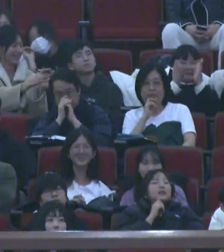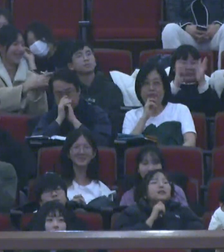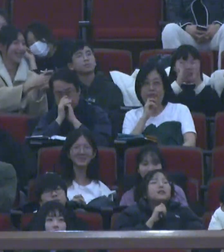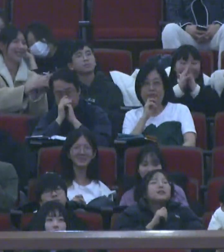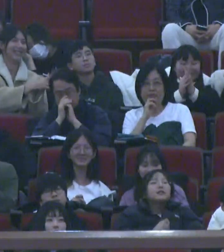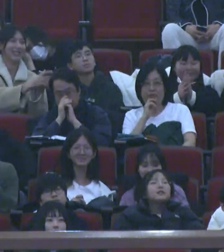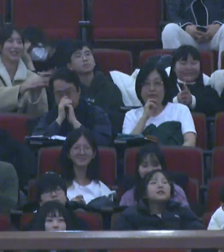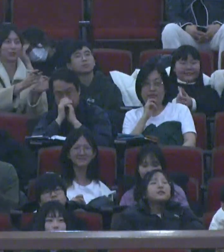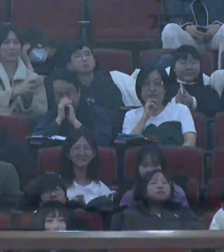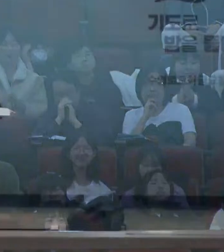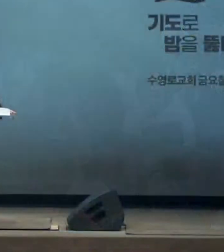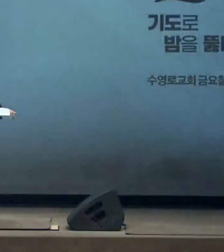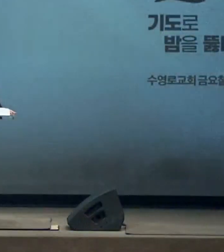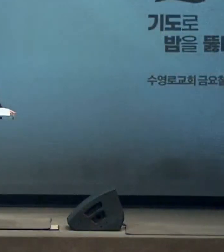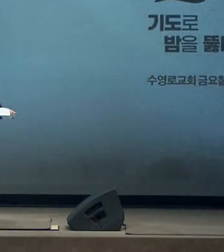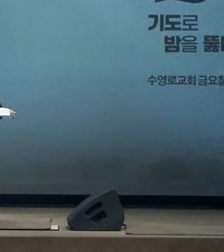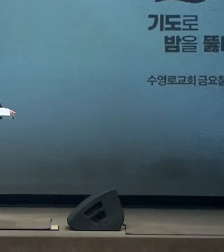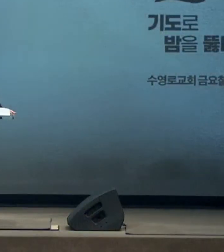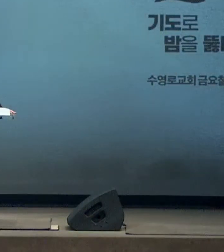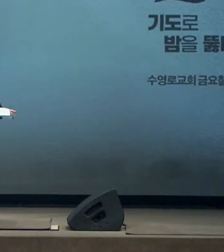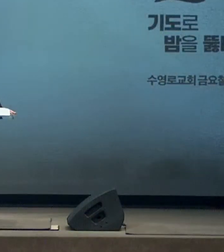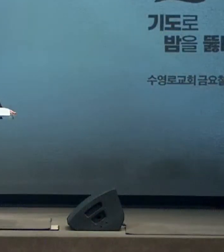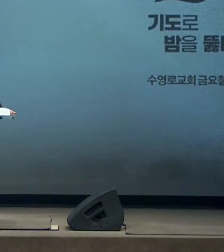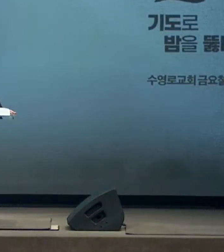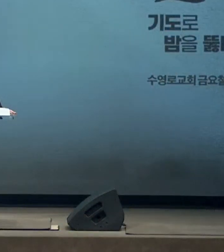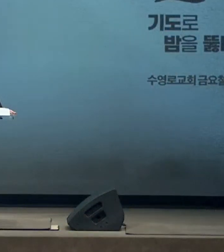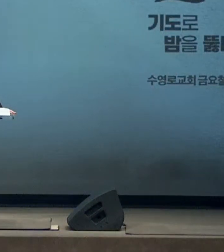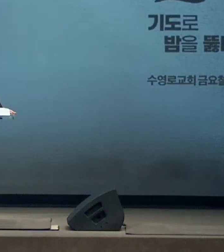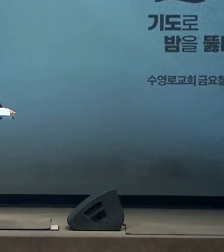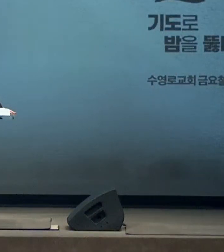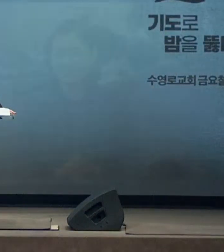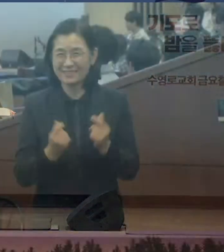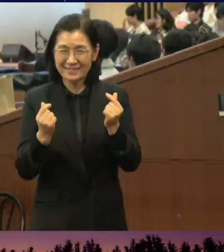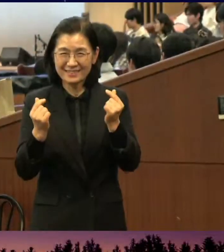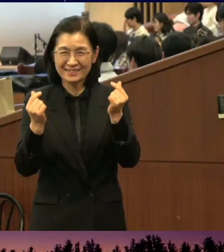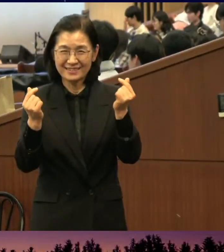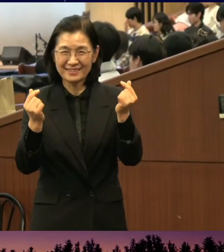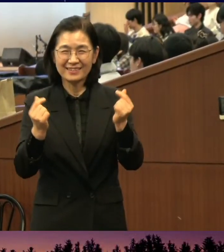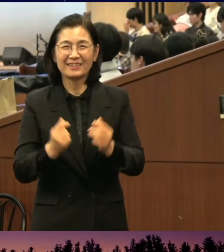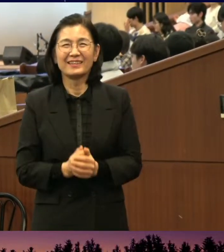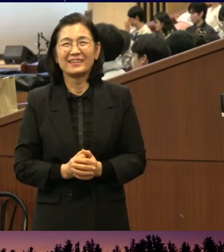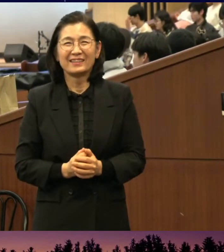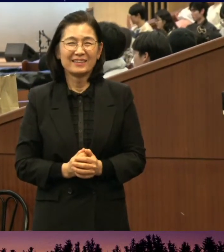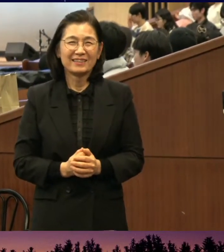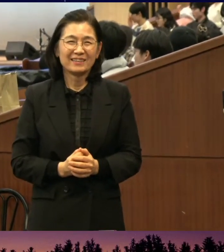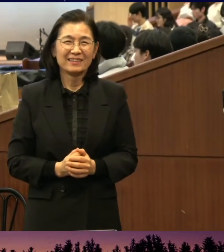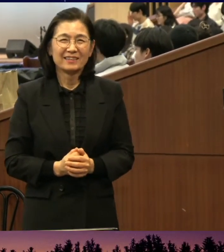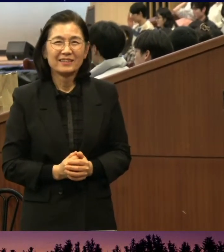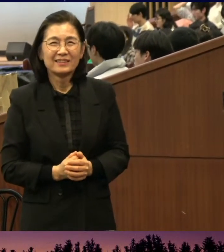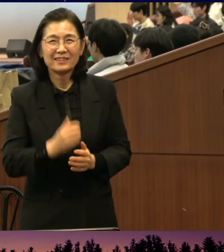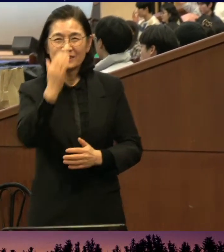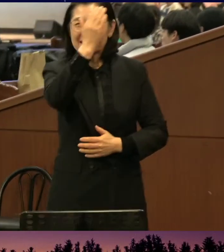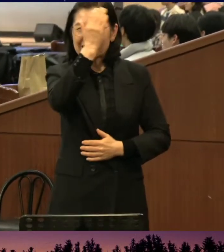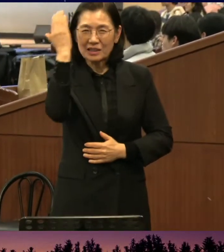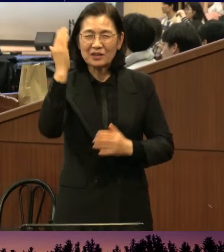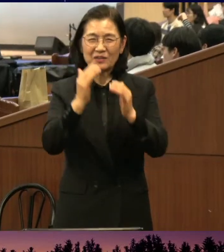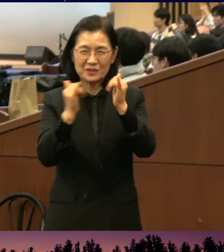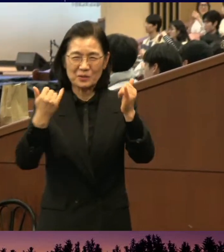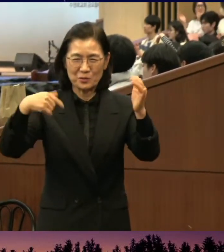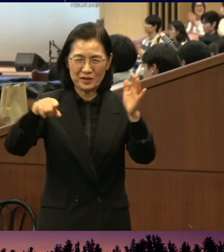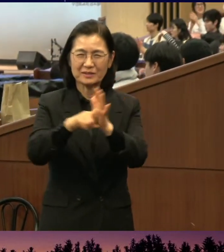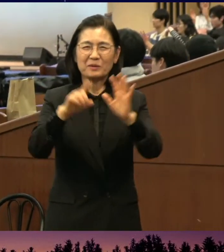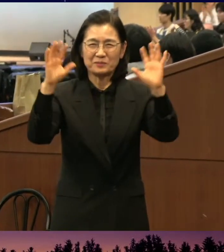뿅, 뿅, 뿅. 너무 예뻐요. 너무 사랑스러워요. 자, 우리 청년들을 위해서 박수 한번